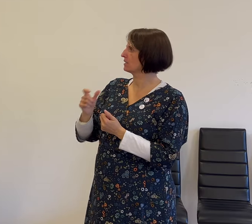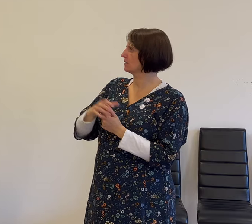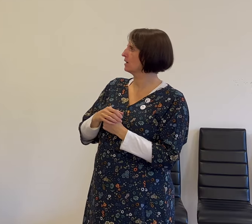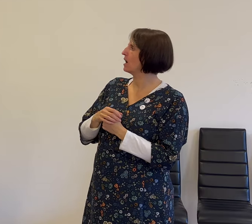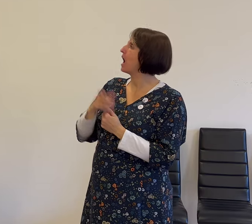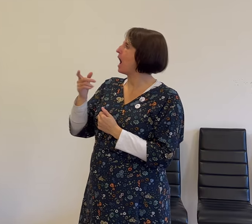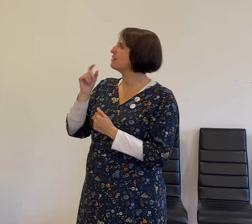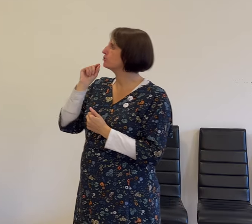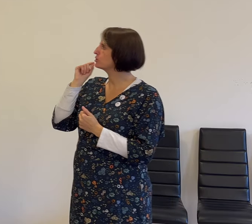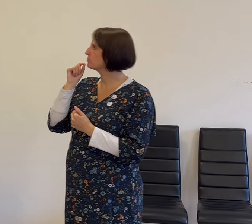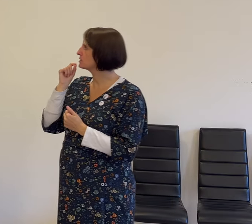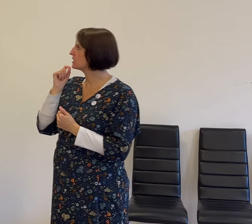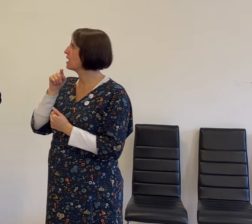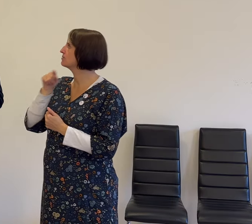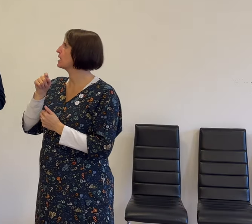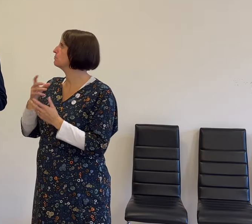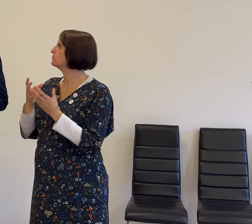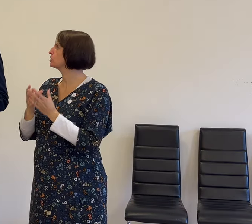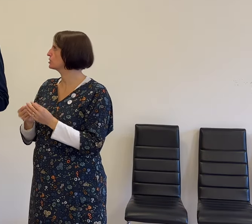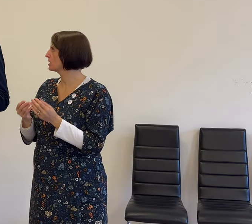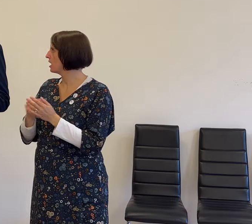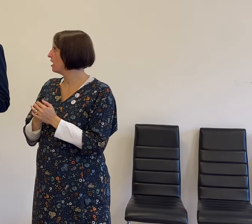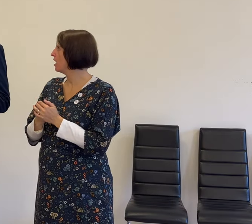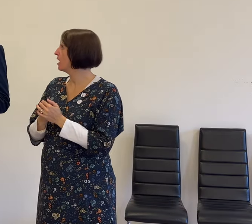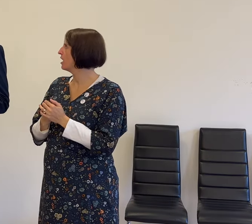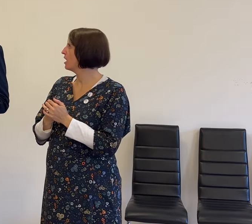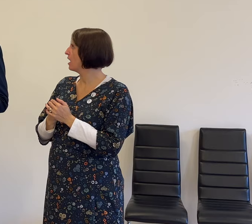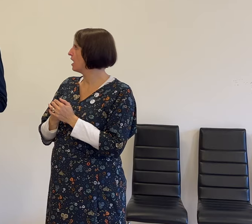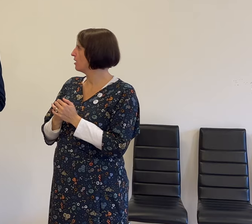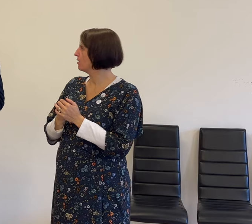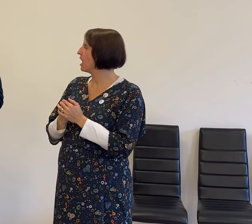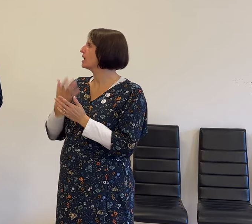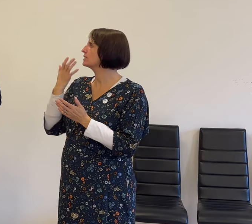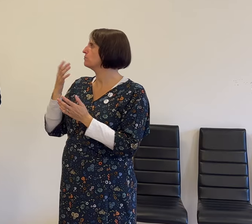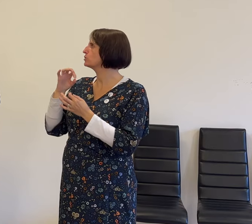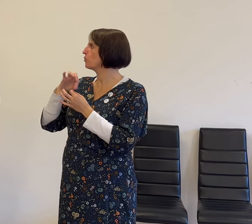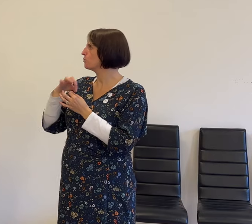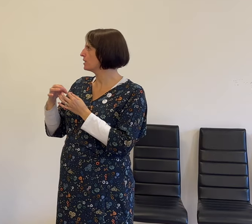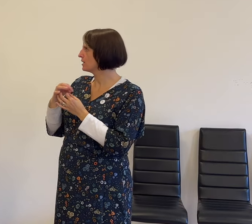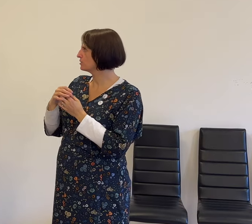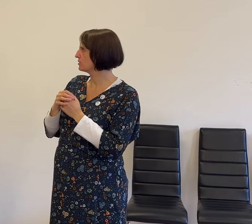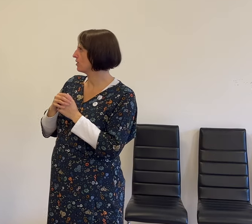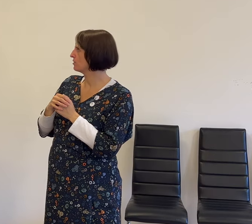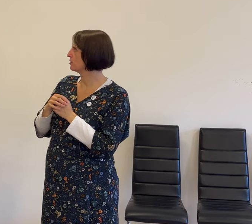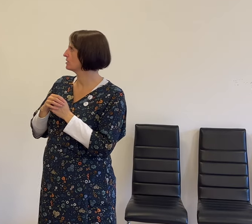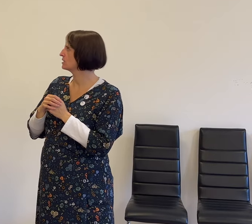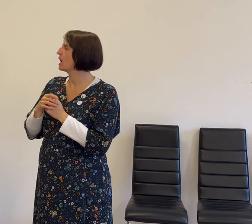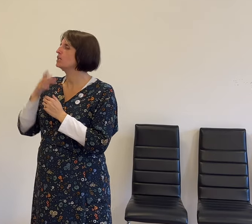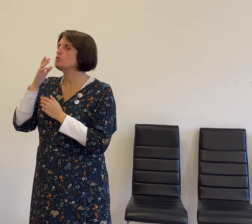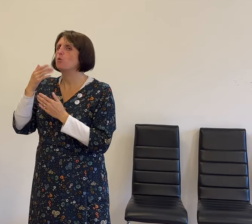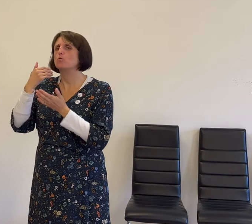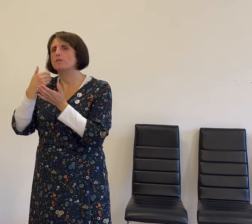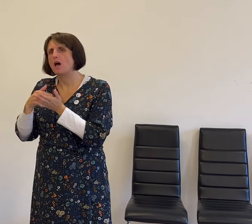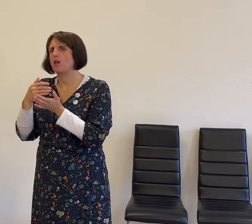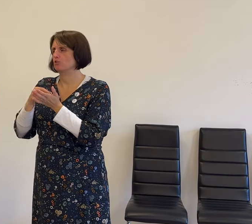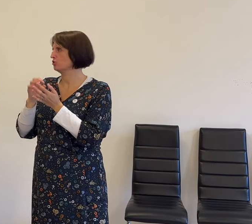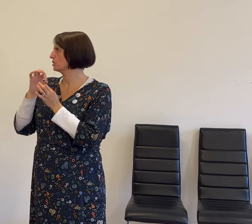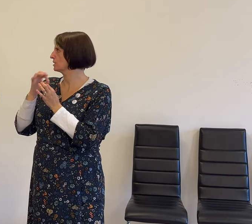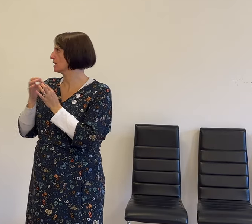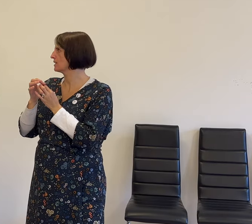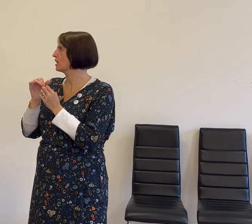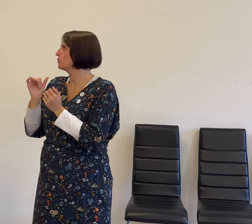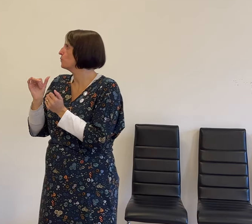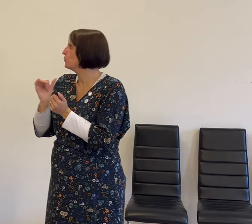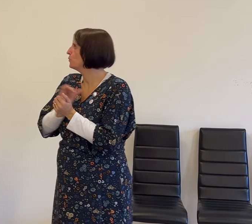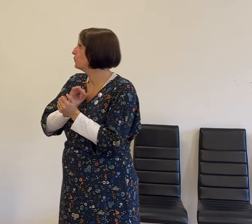Ale všimněte si, v tom příběhu, krom těch velkých detailů, jsou ještě další drobnosti. Jsou tam možná